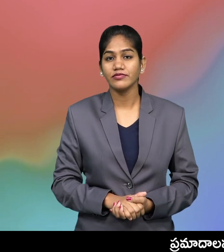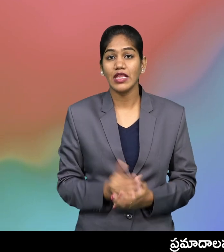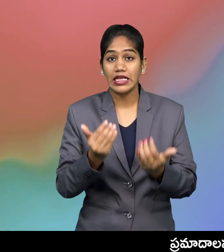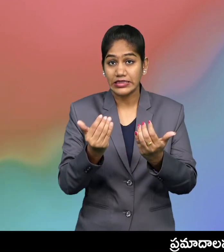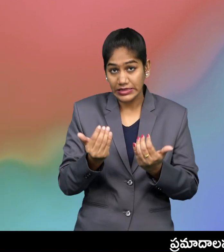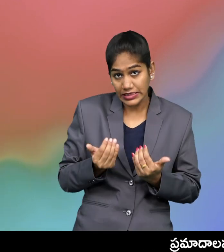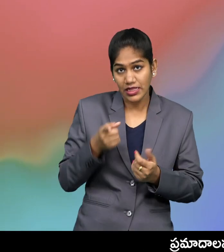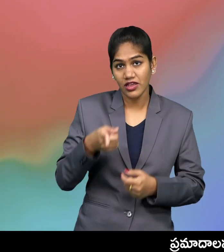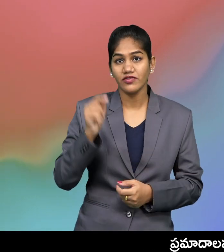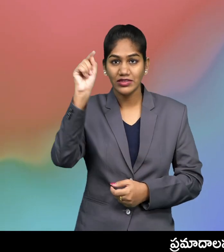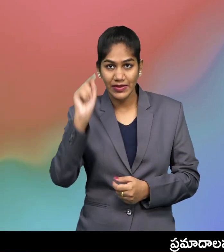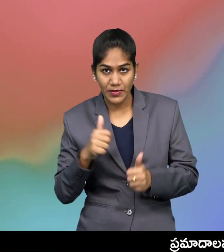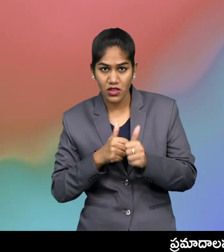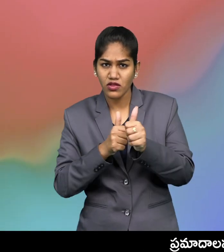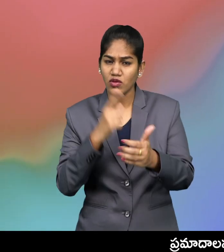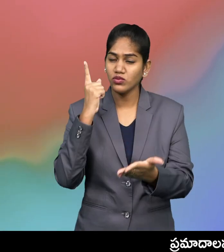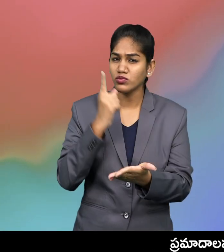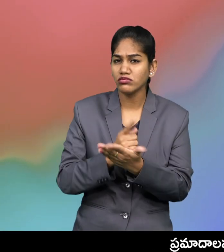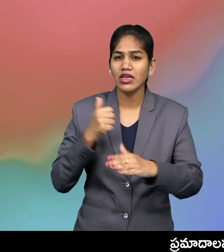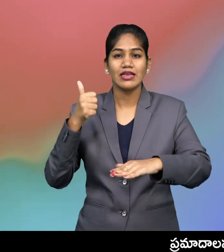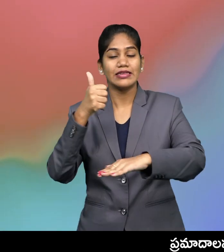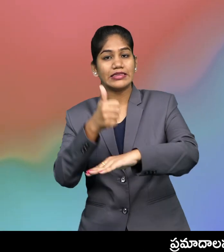ప్రమాదాలను తగ్గించేందుకు భద్రతా చర్యలు చేపట్టాలి.